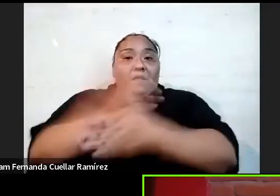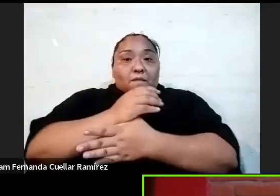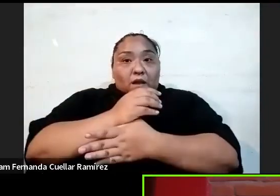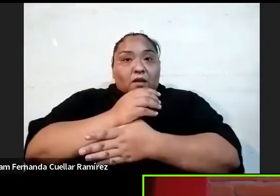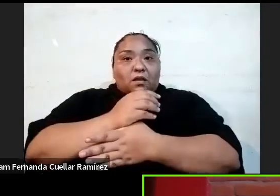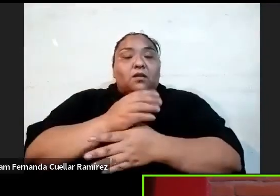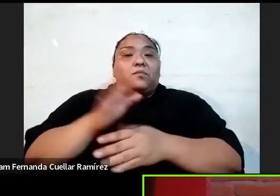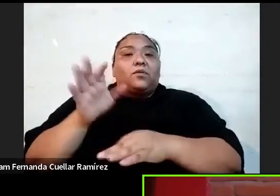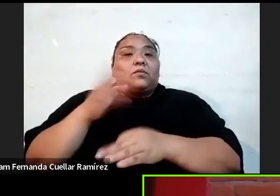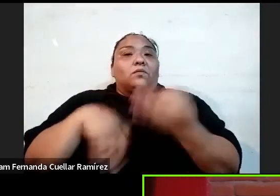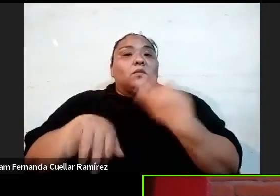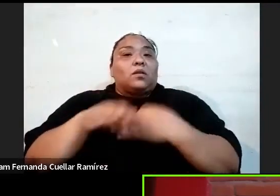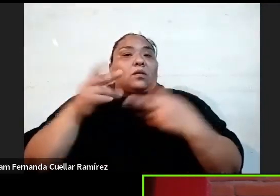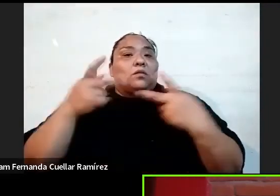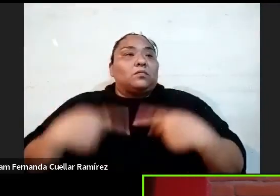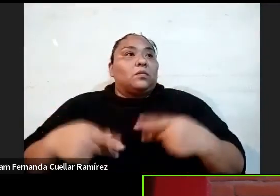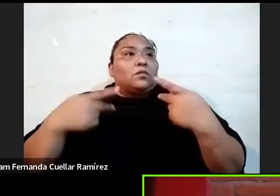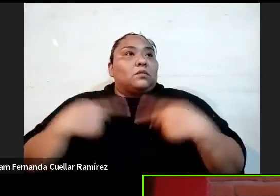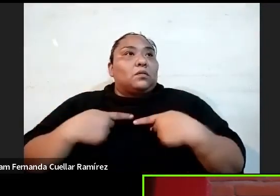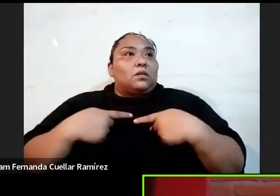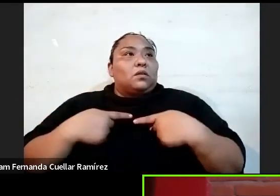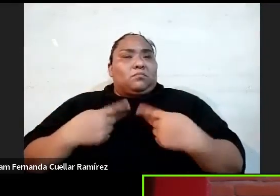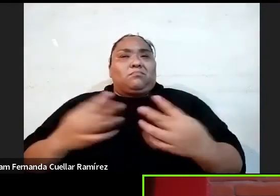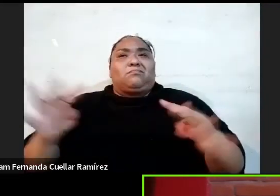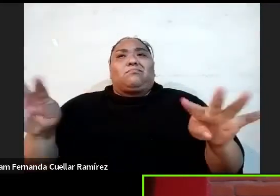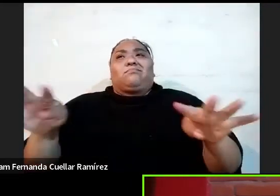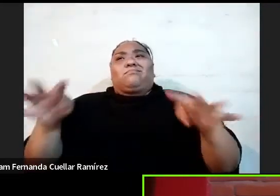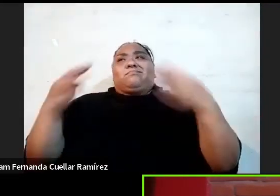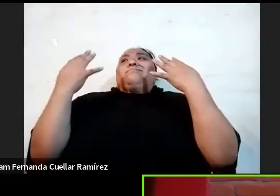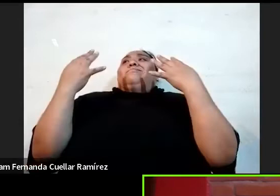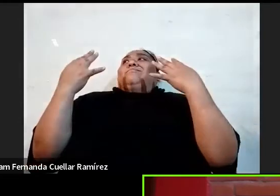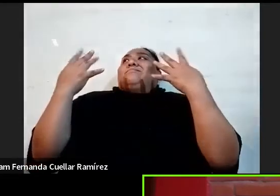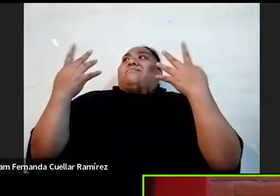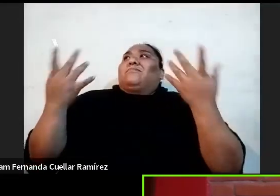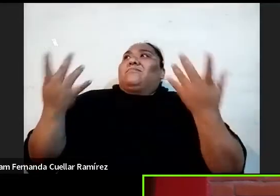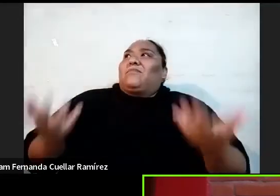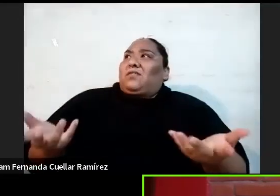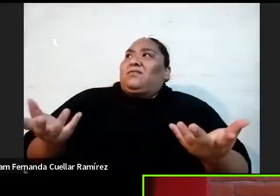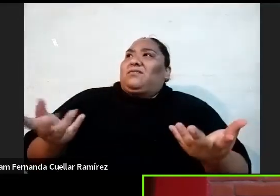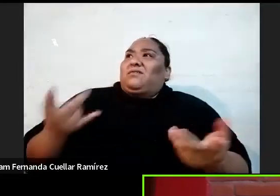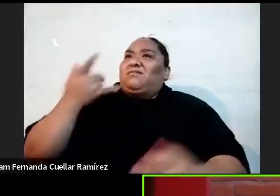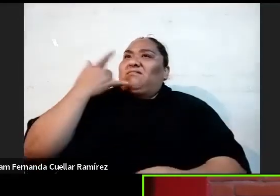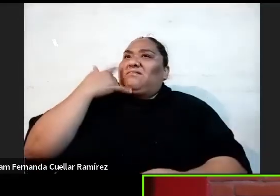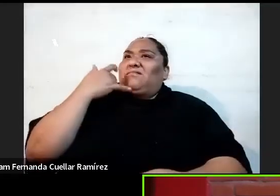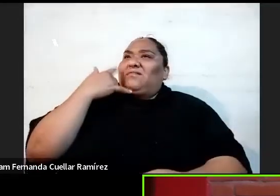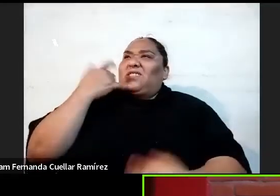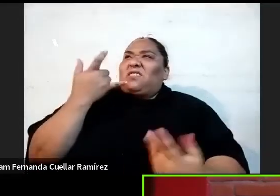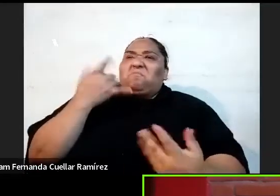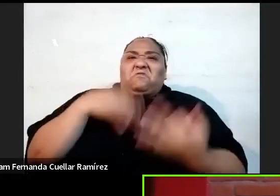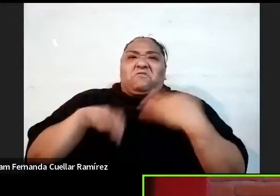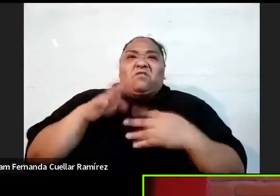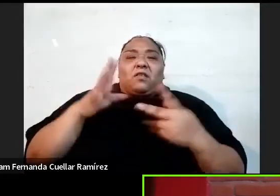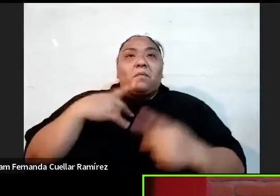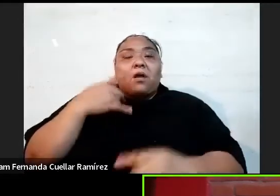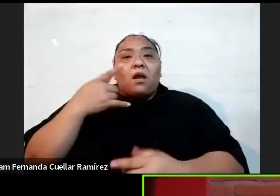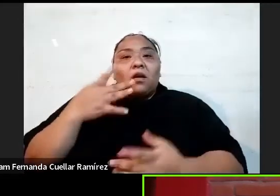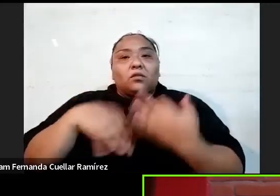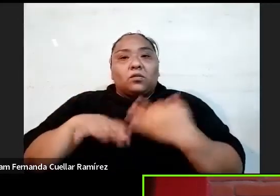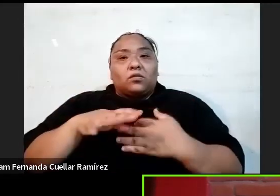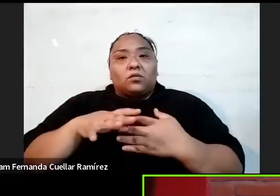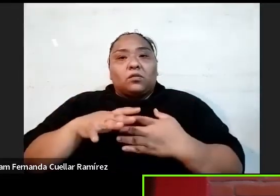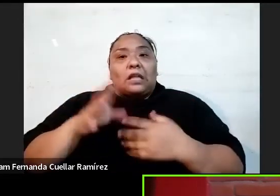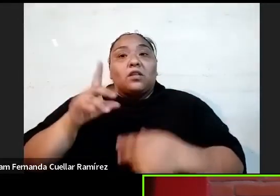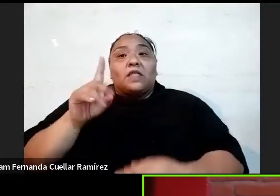total y solo mi voz, pero era una drag leyendo y era como, o sea, esperaban que diera un